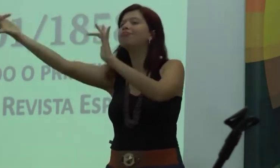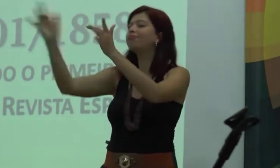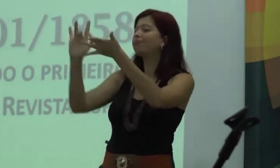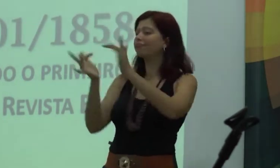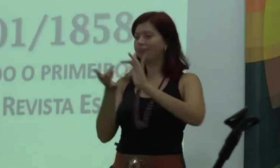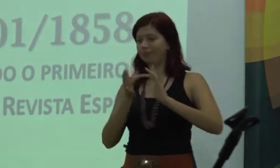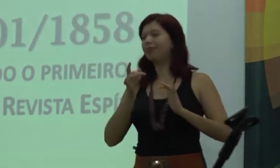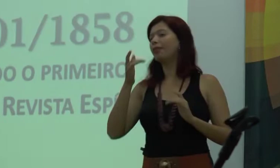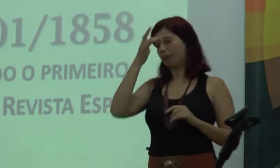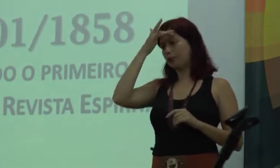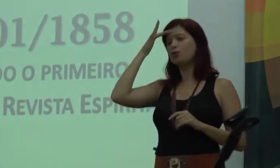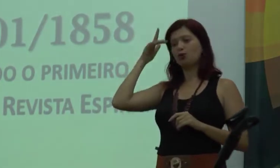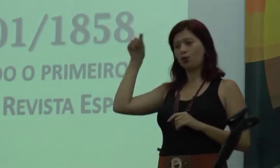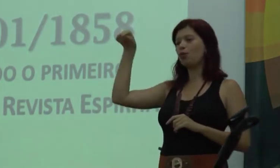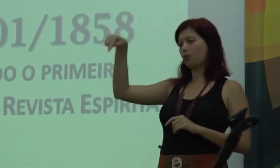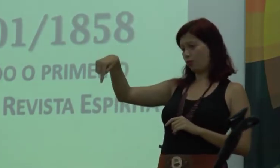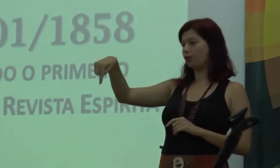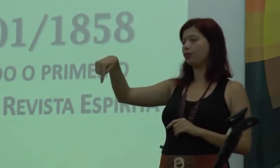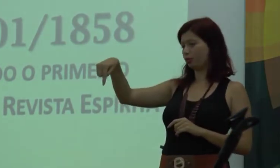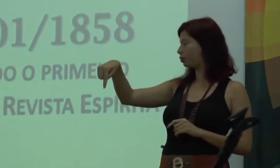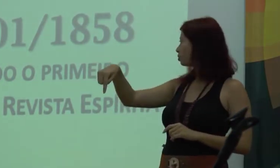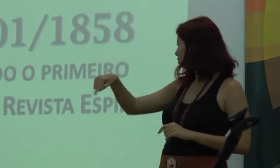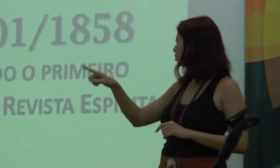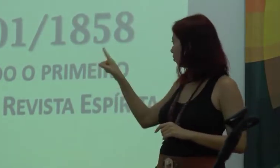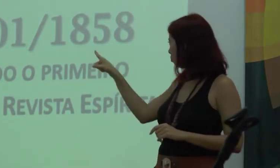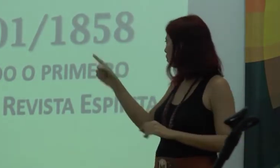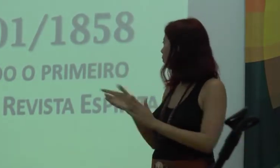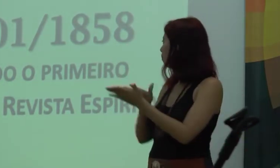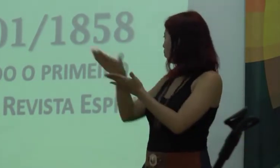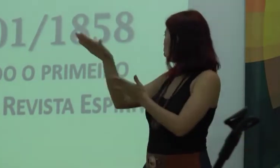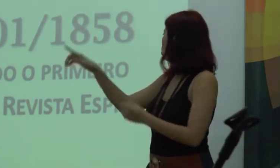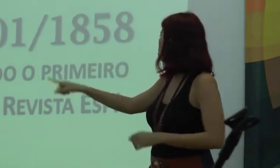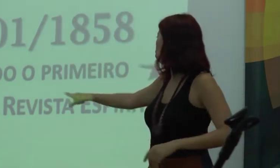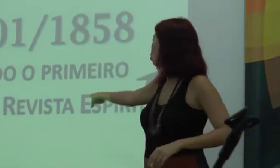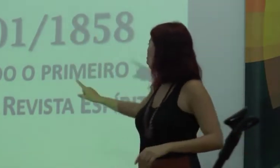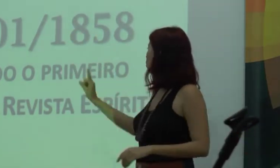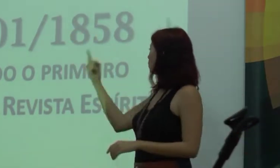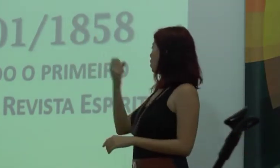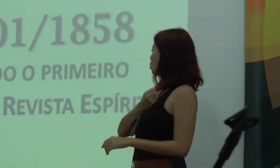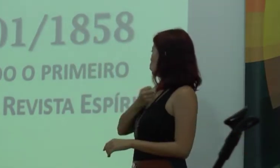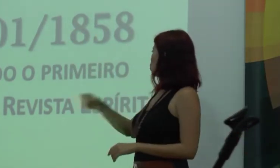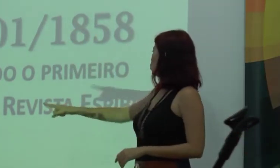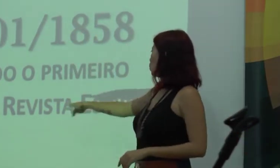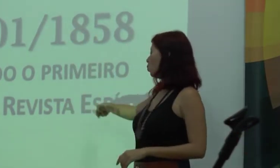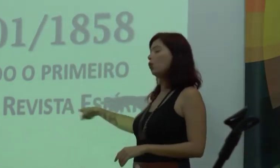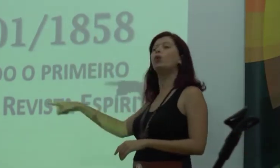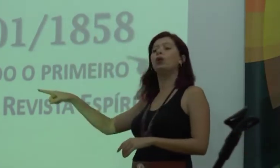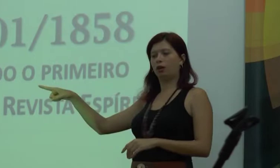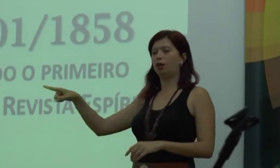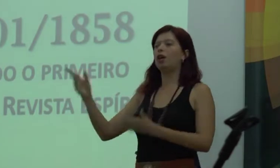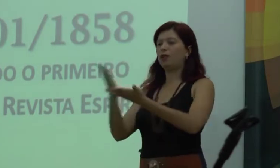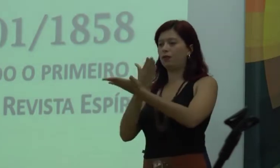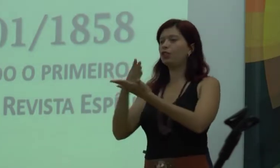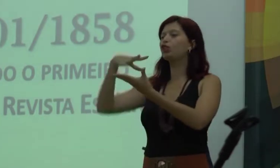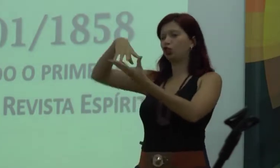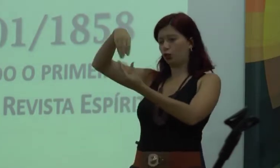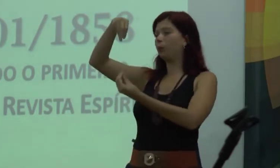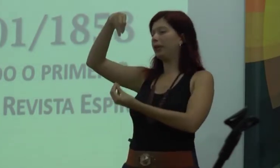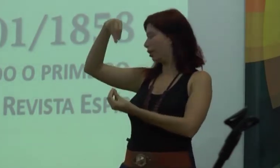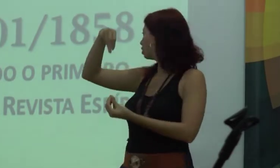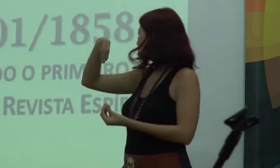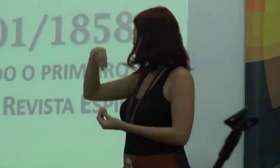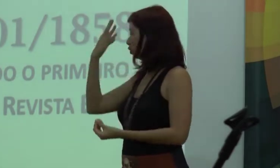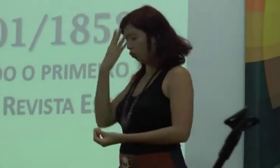outras informações e outros contatos através da Revista Espírita. Então a primeira publicação foi